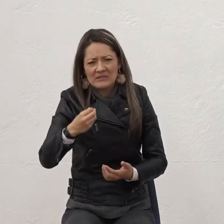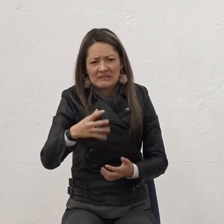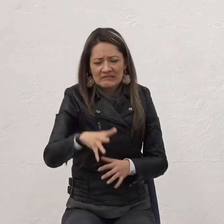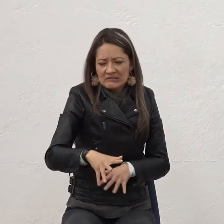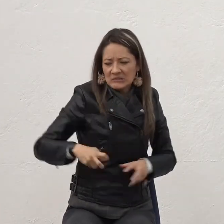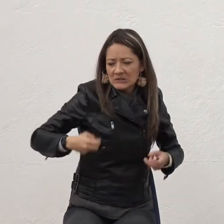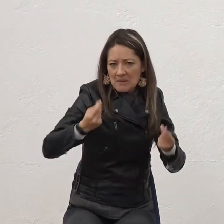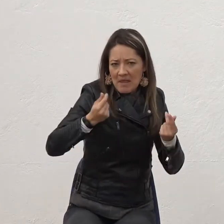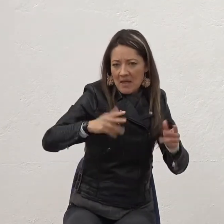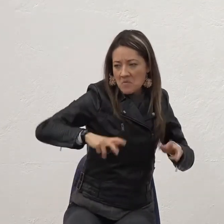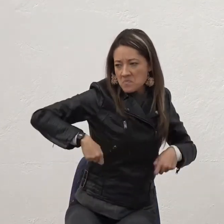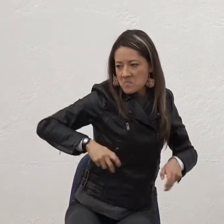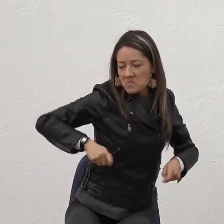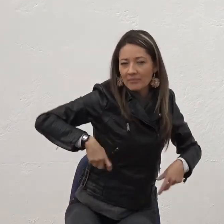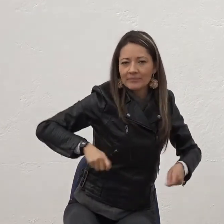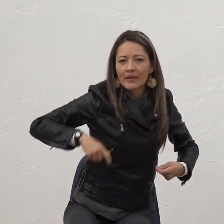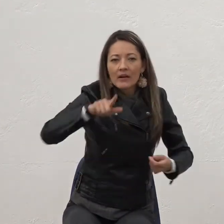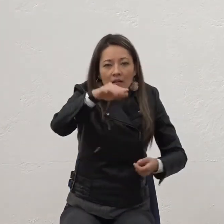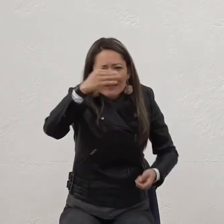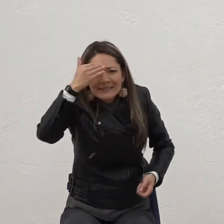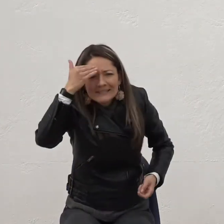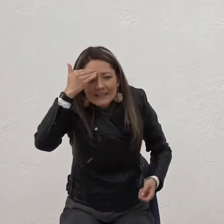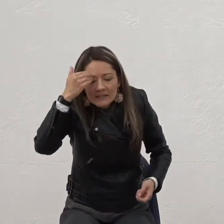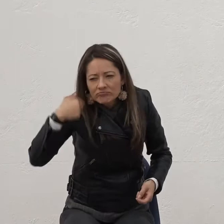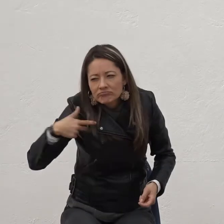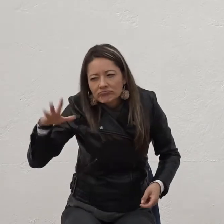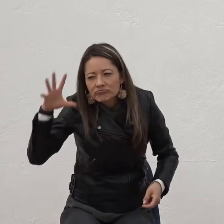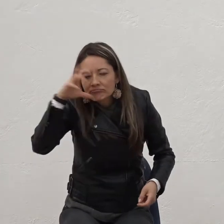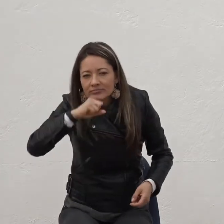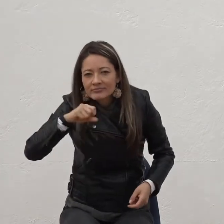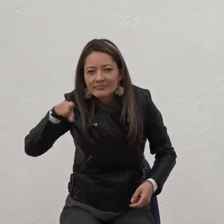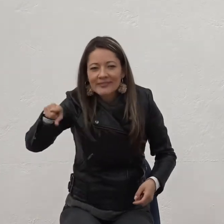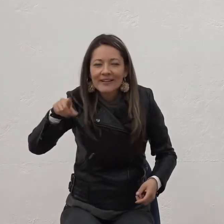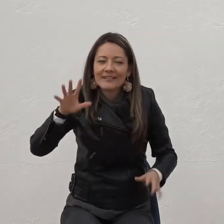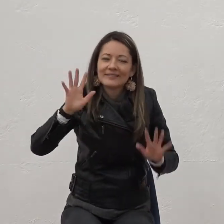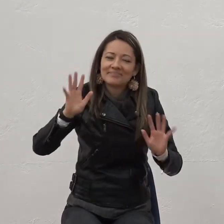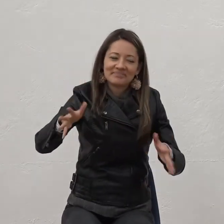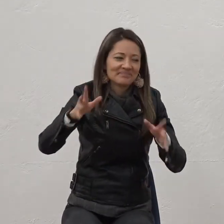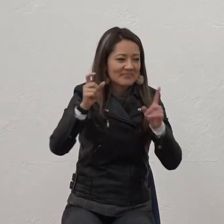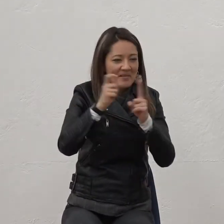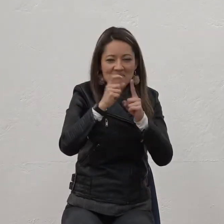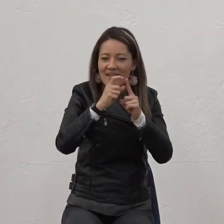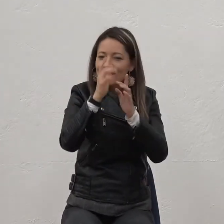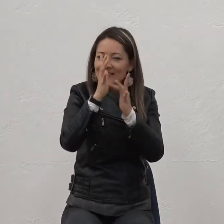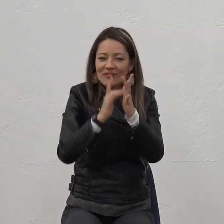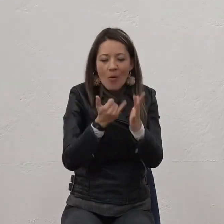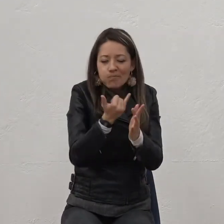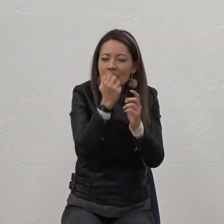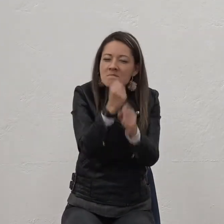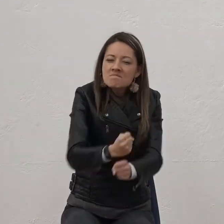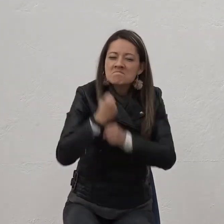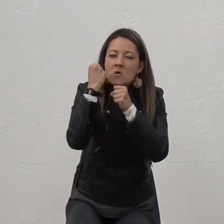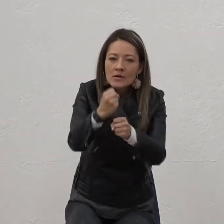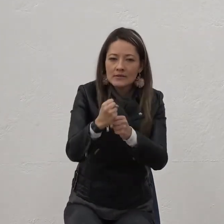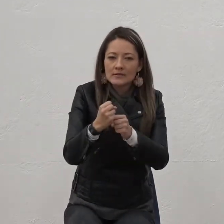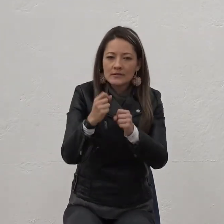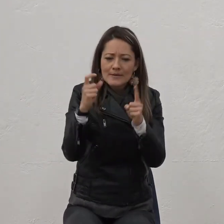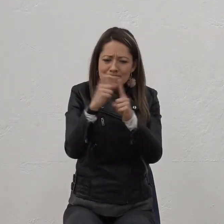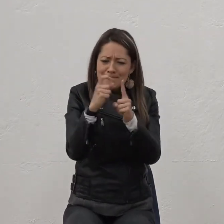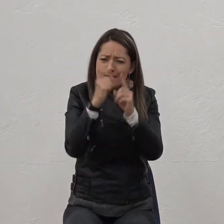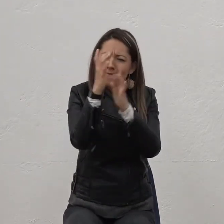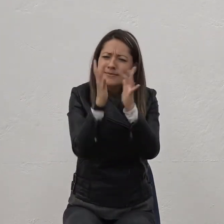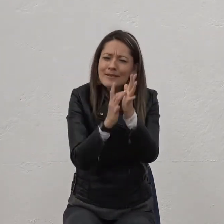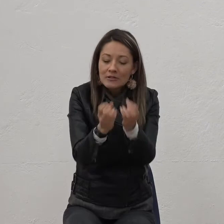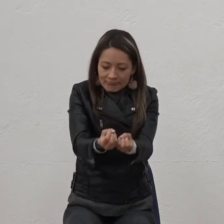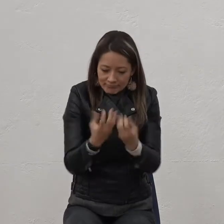pero ¿sabe qué? ¿Sabe qué veía yo ahí? Ay, es que las palabras de Jesús tienen poder. Es que las palabras de